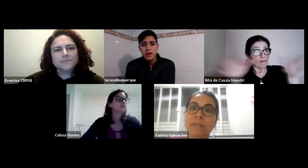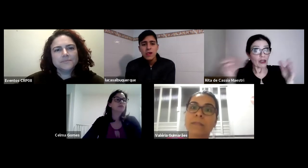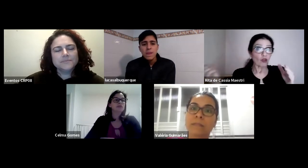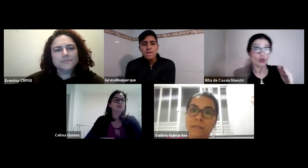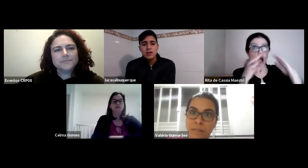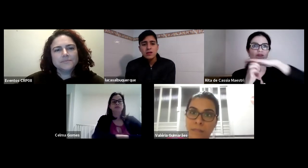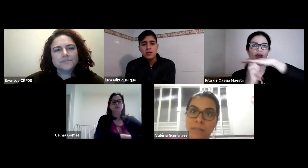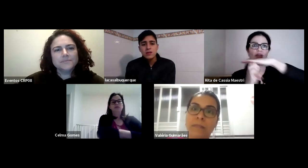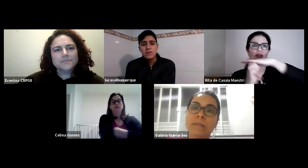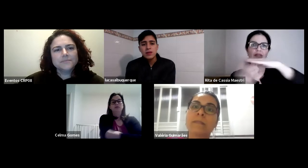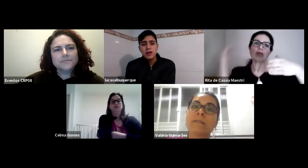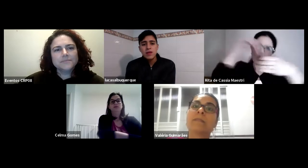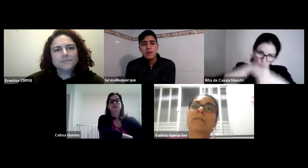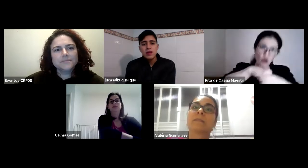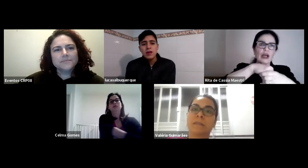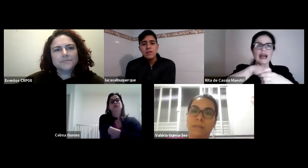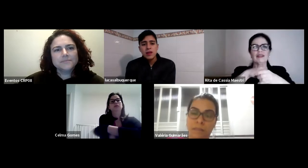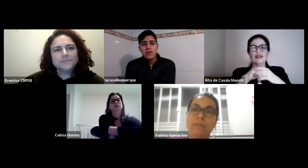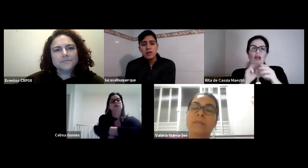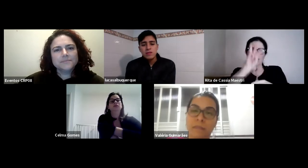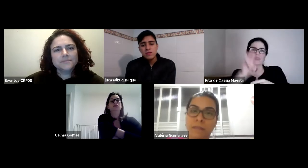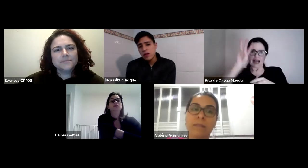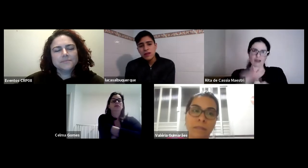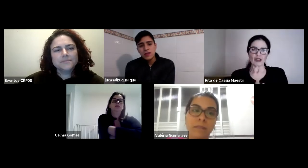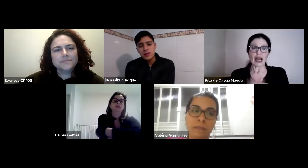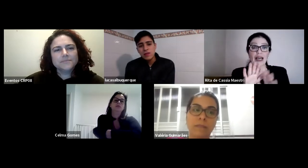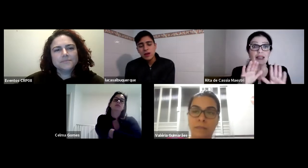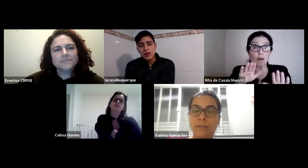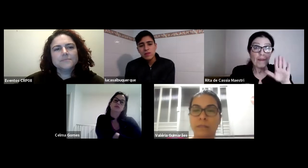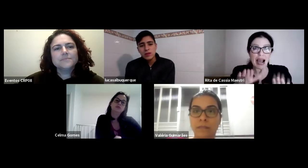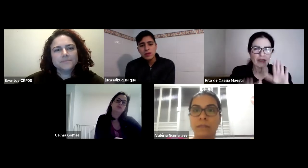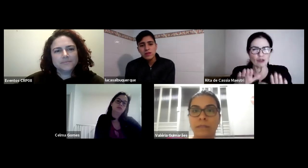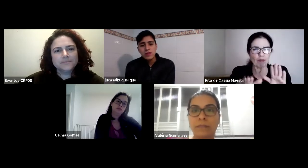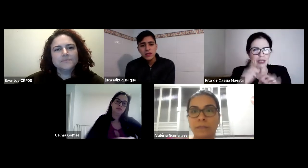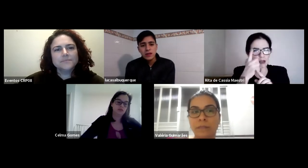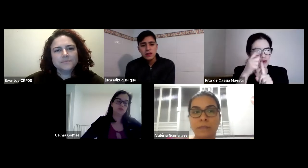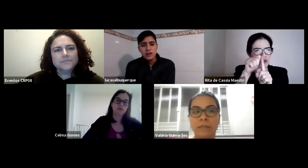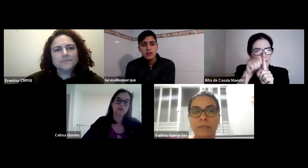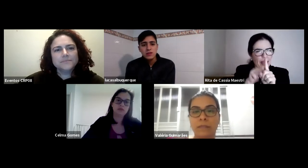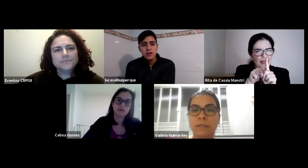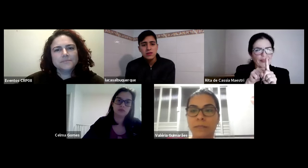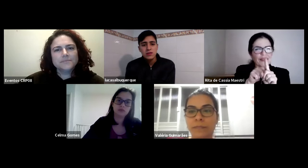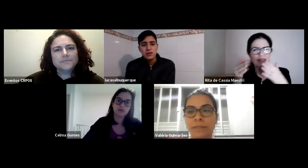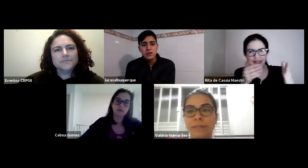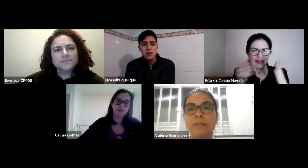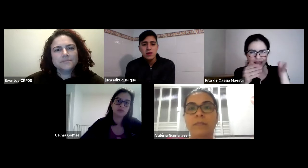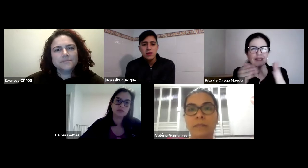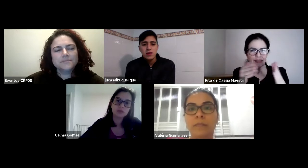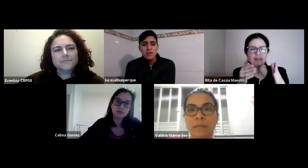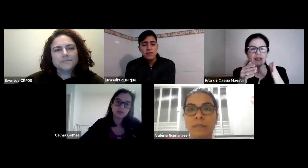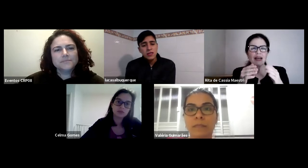verba. Então, nós estamos esperando reabrir para que haja uma nova licitação para que a gente possa desenvolver a questão dos sinais no